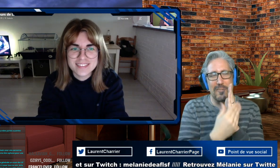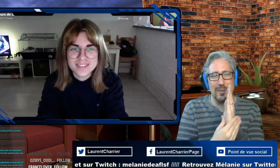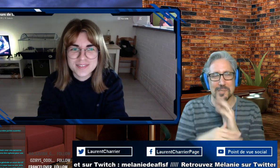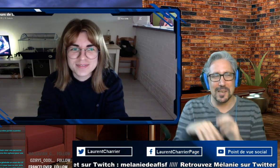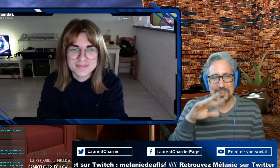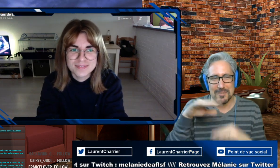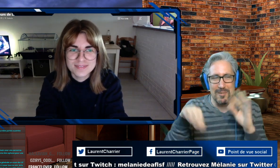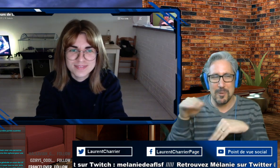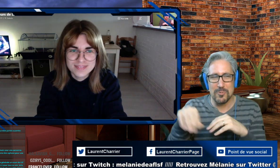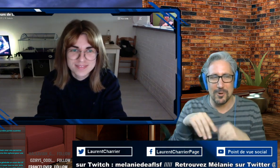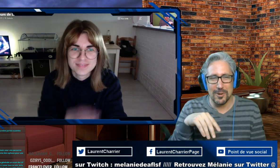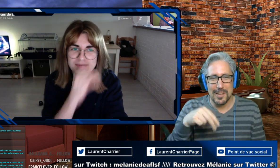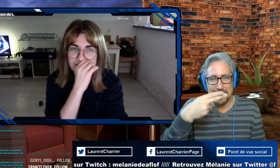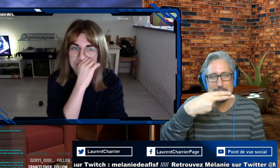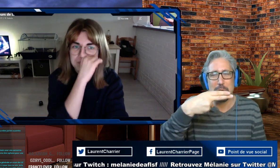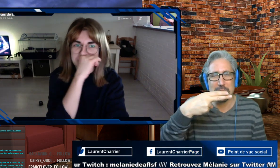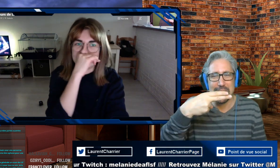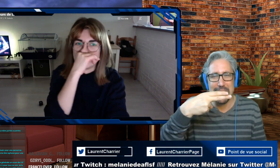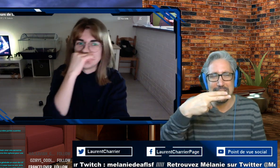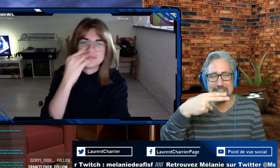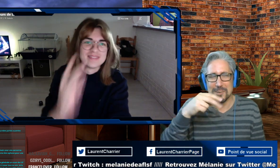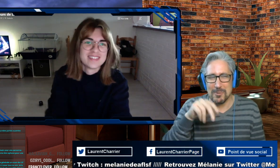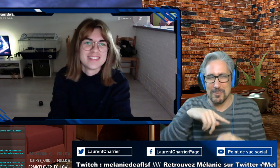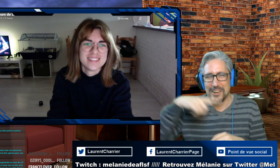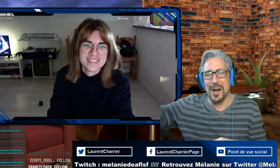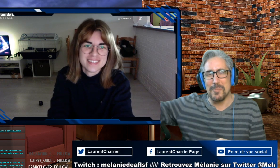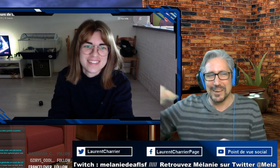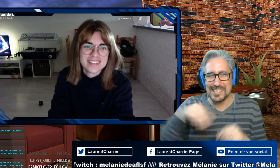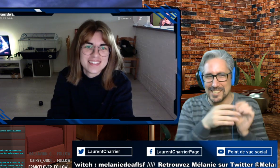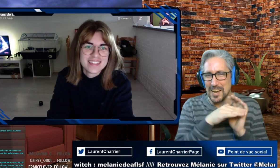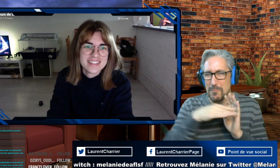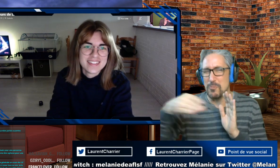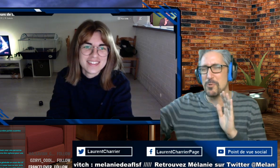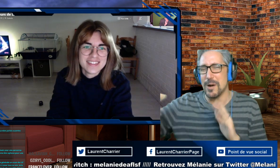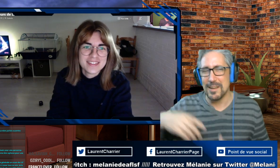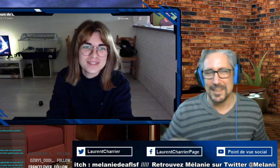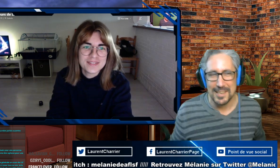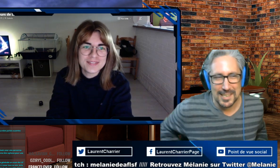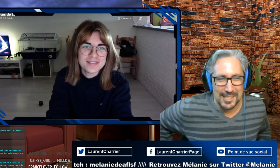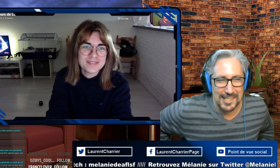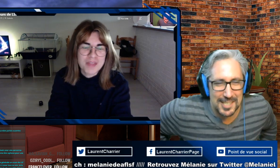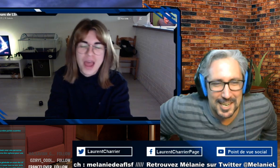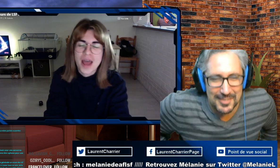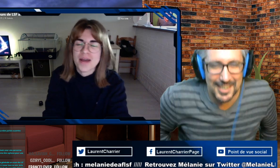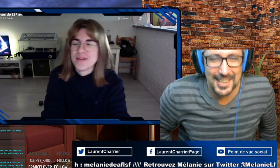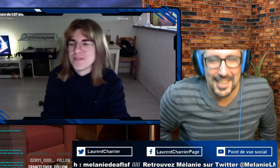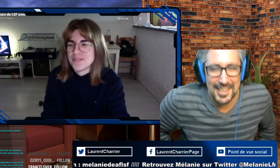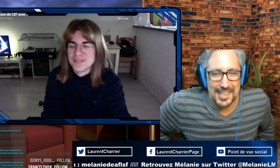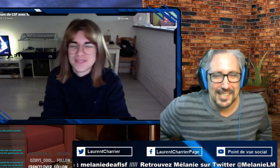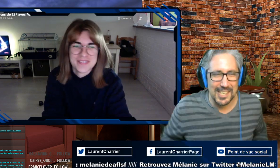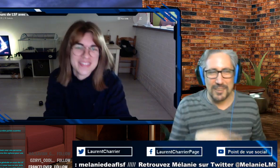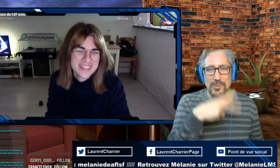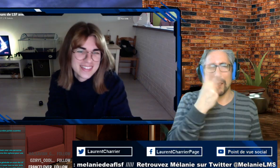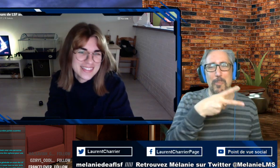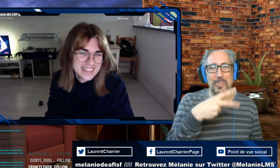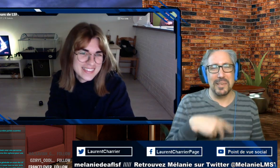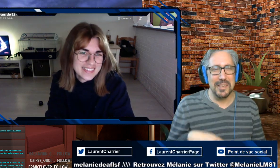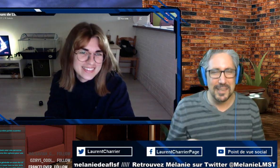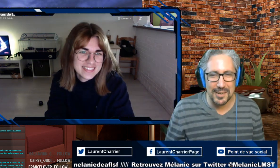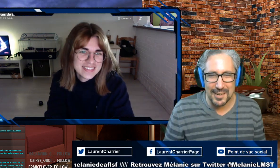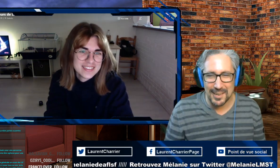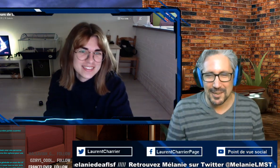dans. On va faire comme ça. On va voir pour. Là, je suis jusqu'à N. On verra après si j'arrive plus loin. Si j'arrive. Si j'arrive jusqu'à